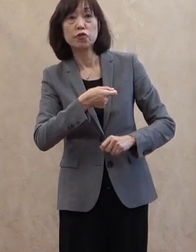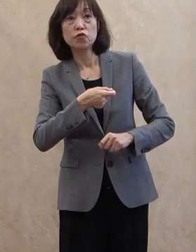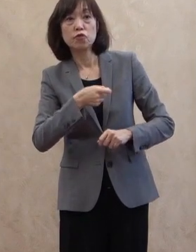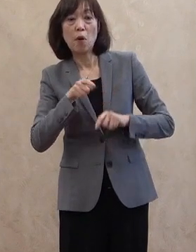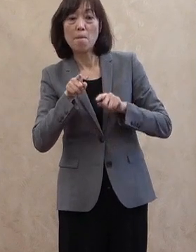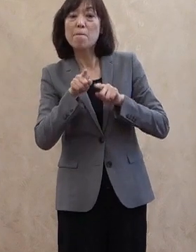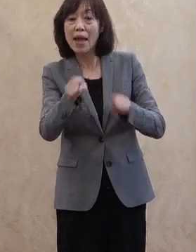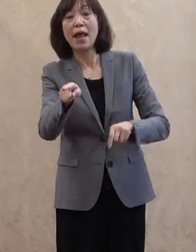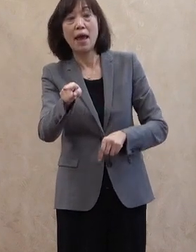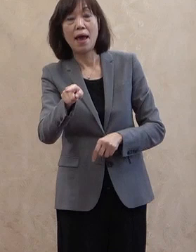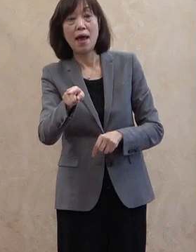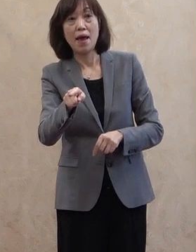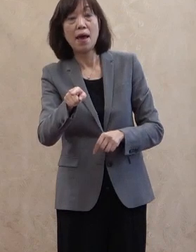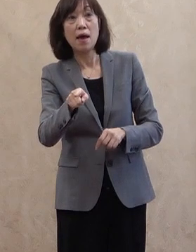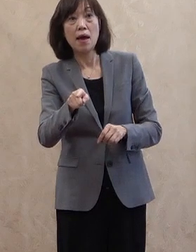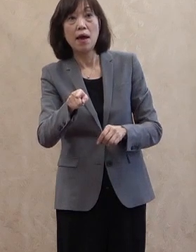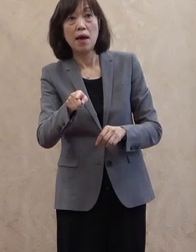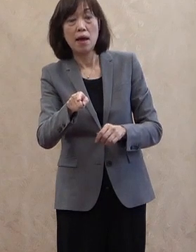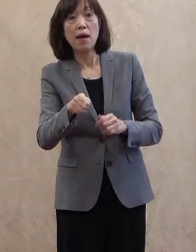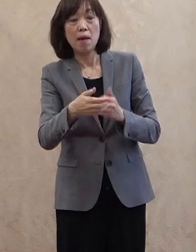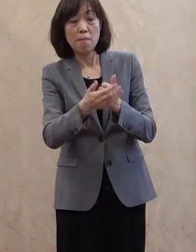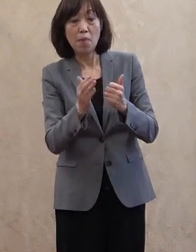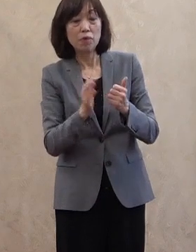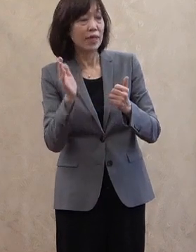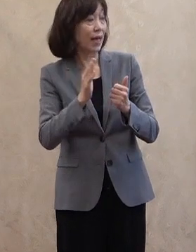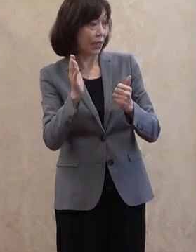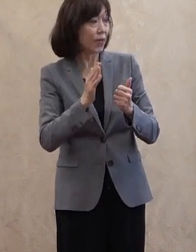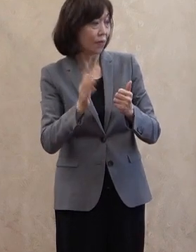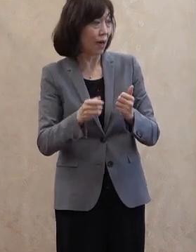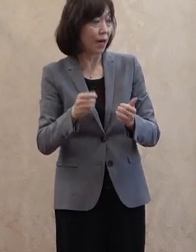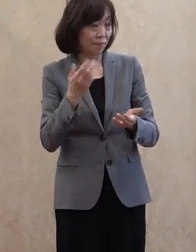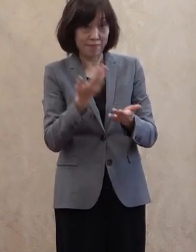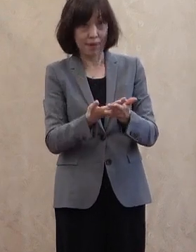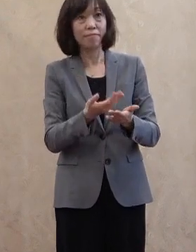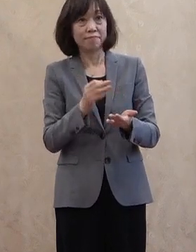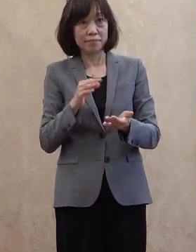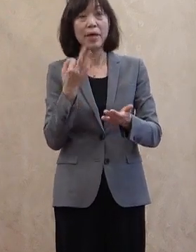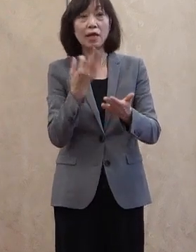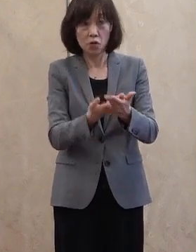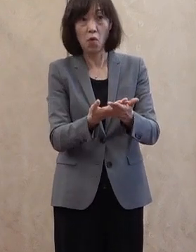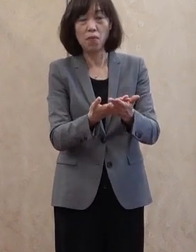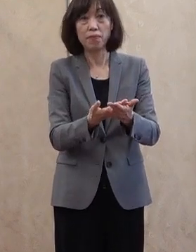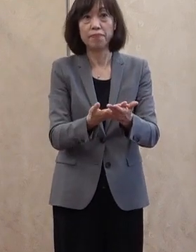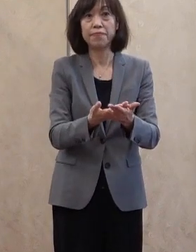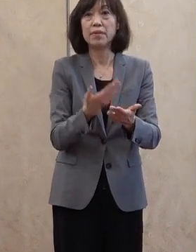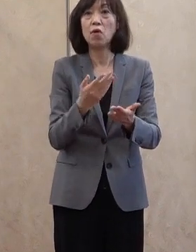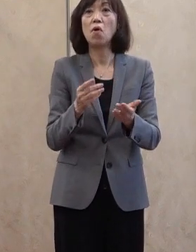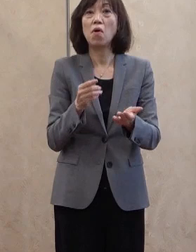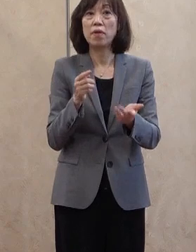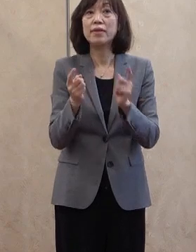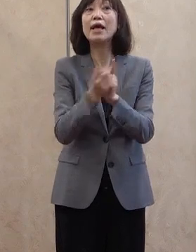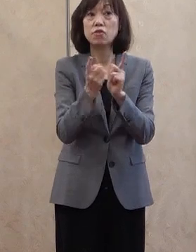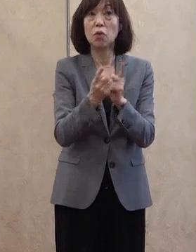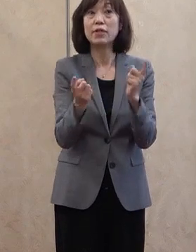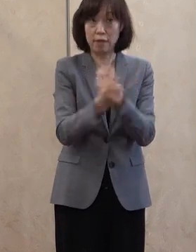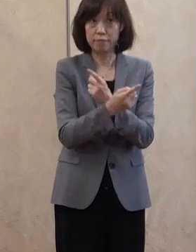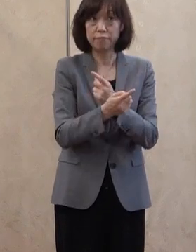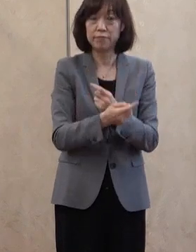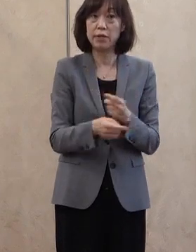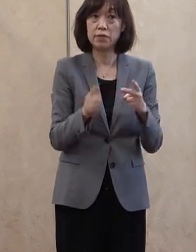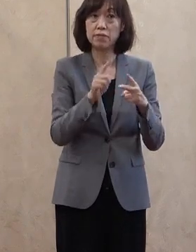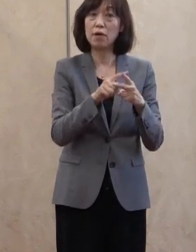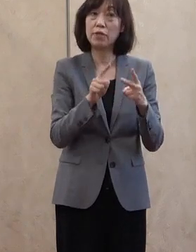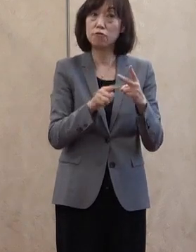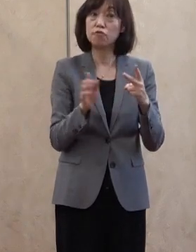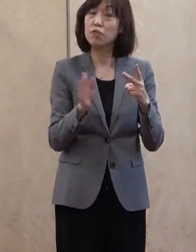令過料の対象に、守っていただけない場合は命令過料の対象になるということ、その2つぐらいだろうというふうに